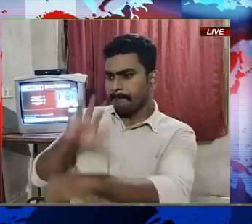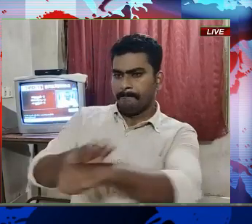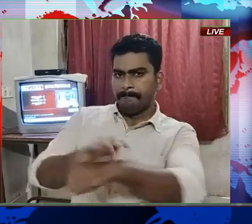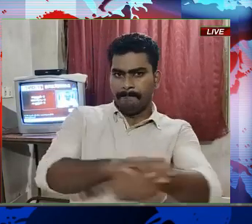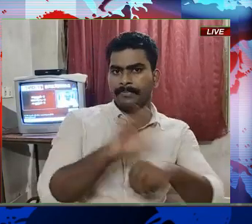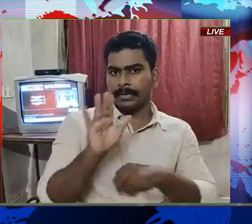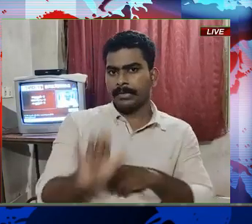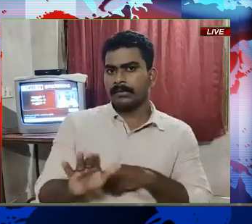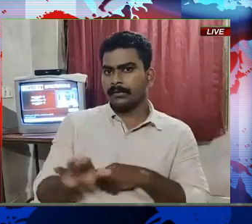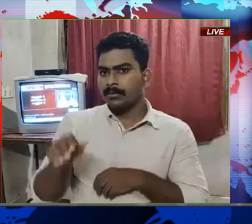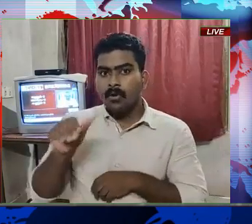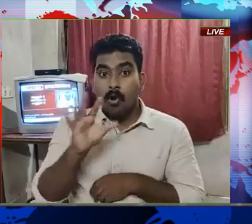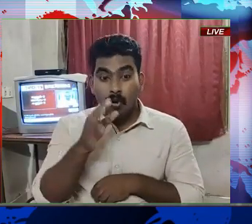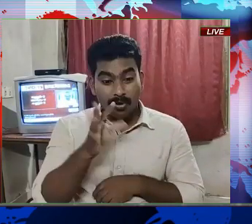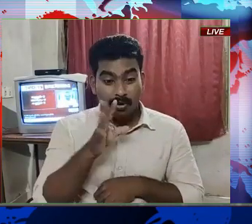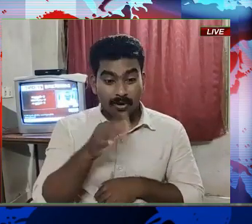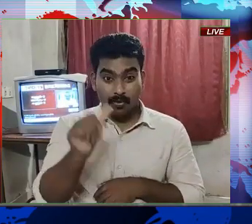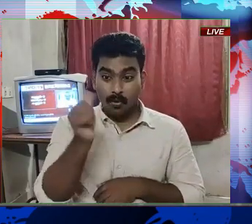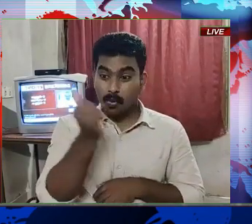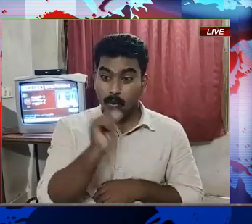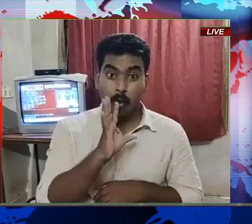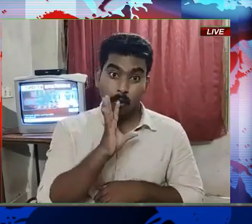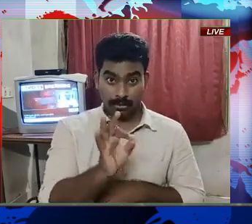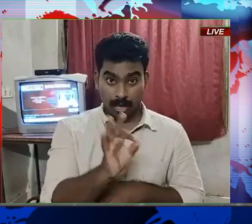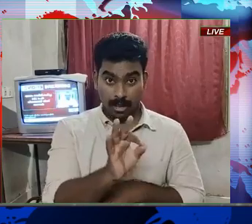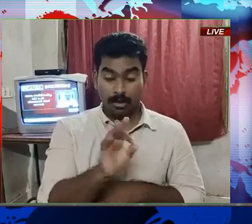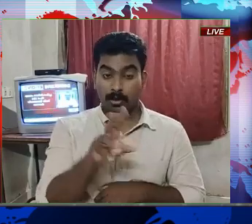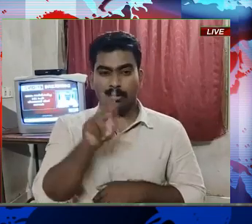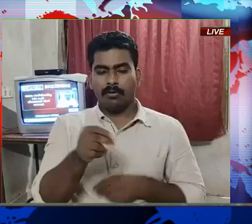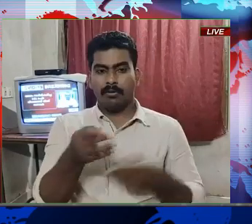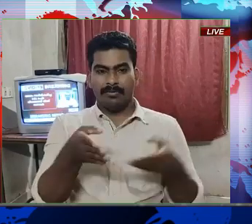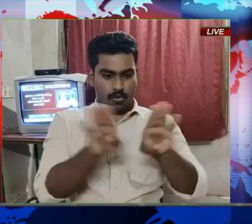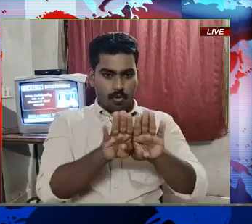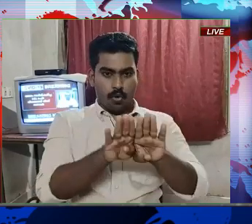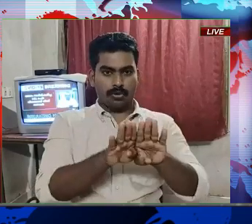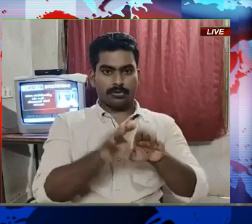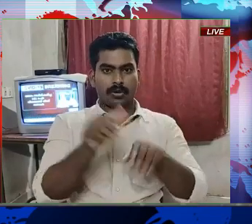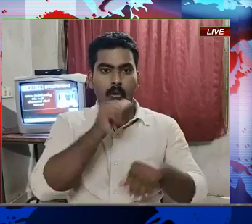തന്നെ കാര്യങ്ങൾ നടത്തുകയാണ് ചെയ്യുക.